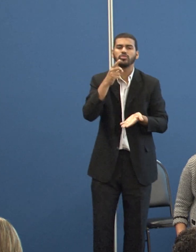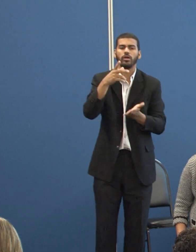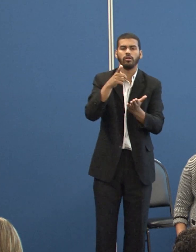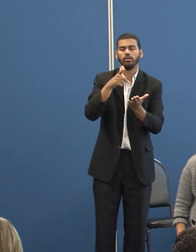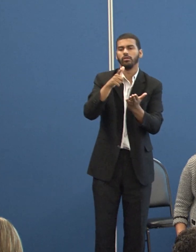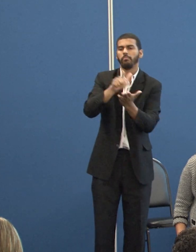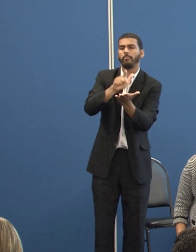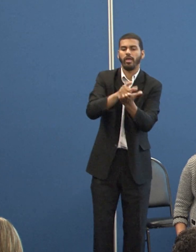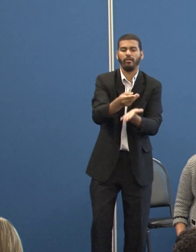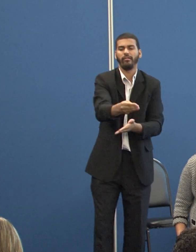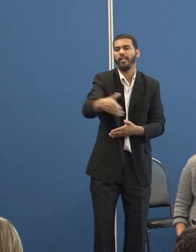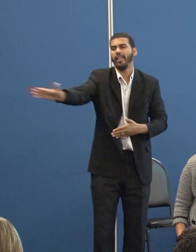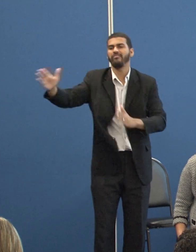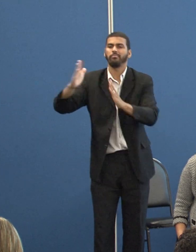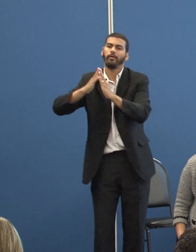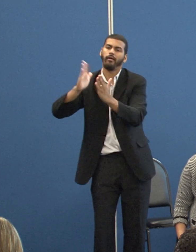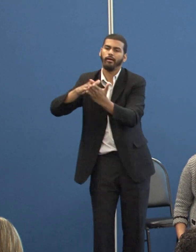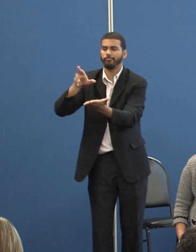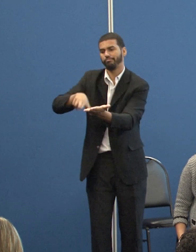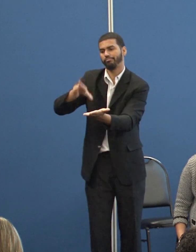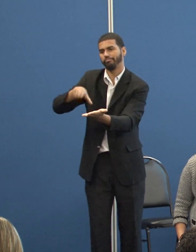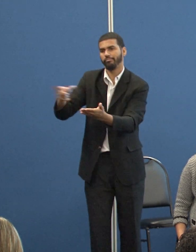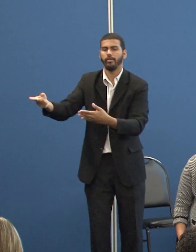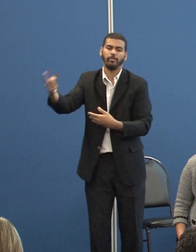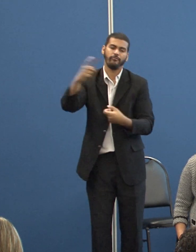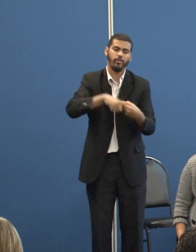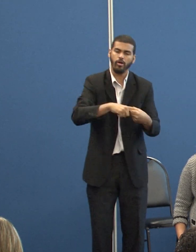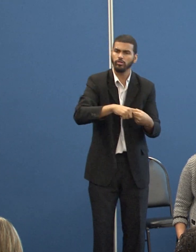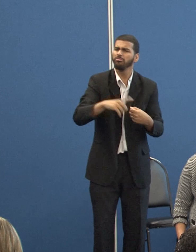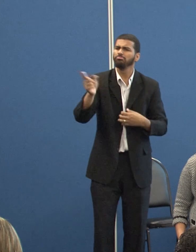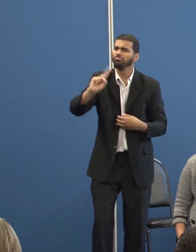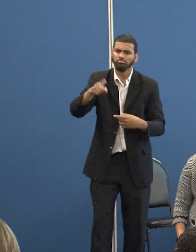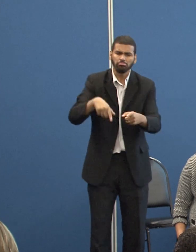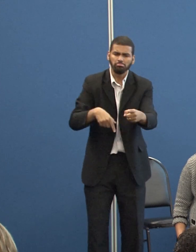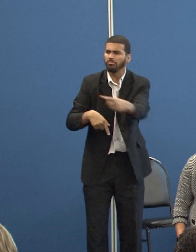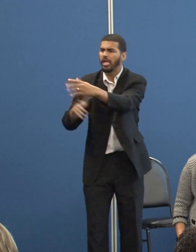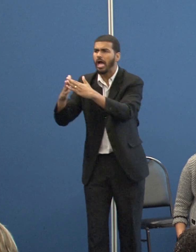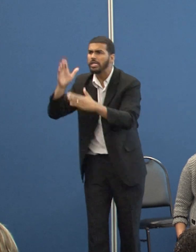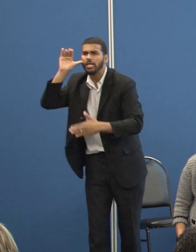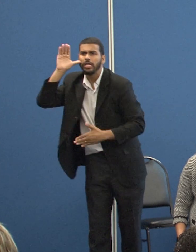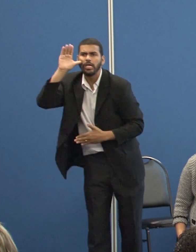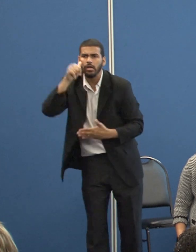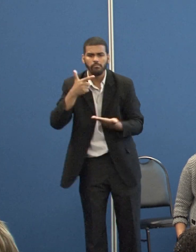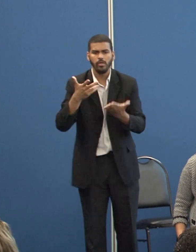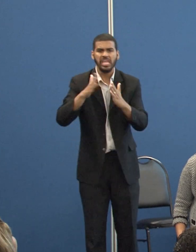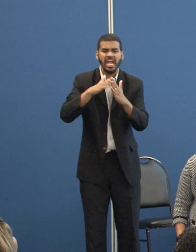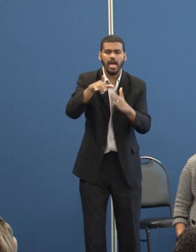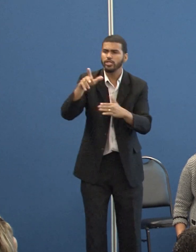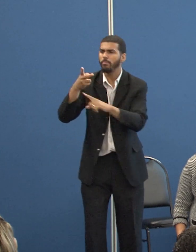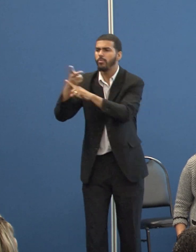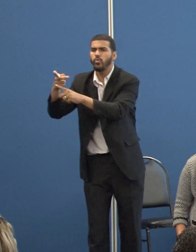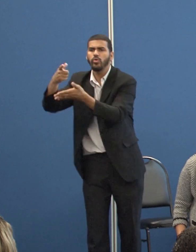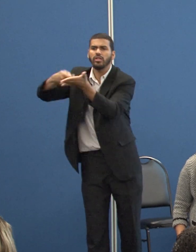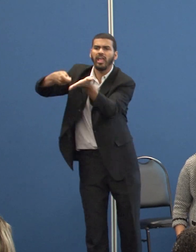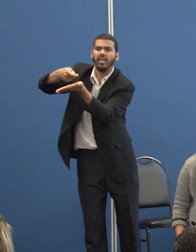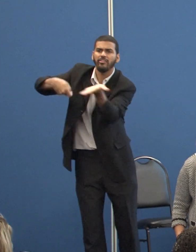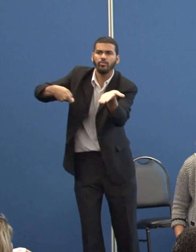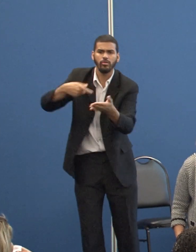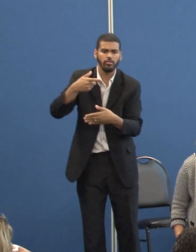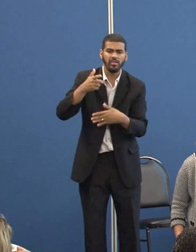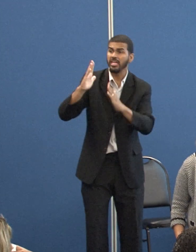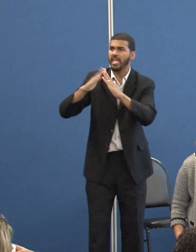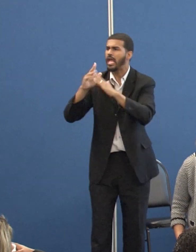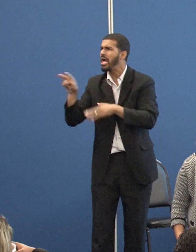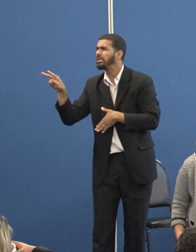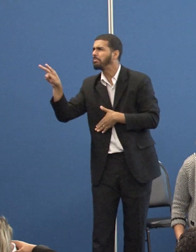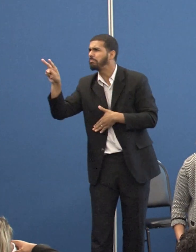uma pergunta, ele me trazer um texto escrito ou ele me trazer um texto em conversação. É um texto sinalizado, ele vai me trazer